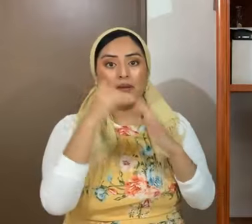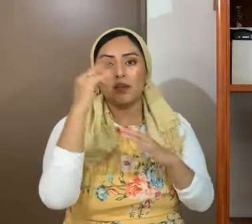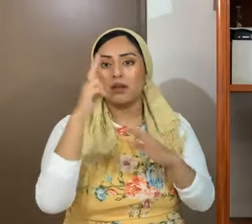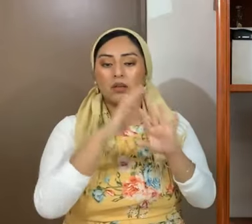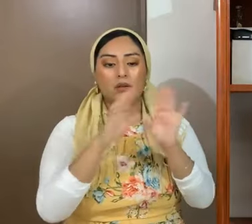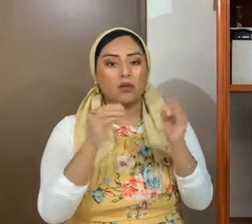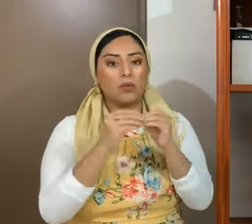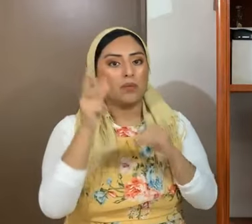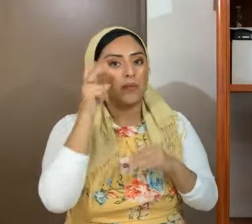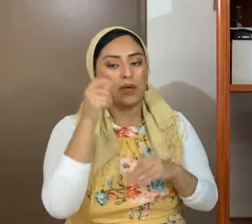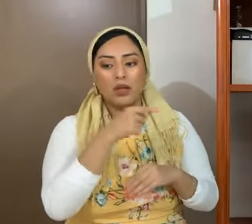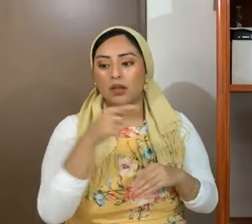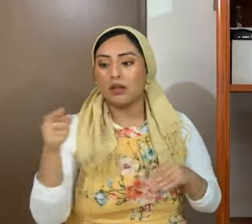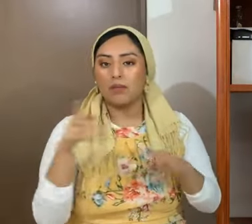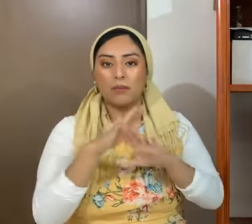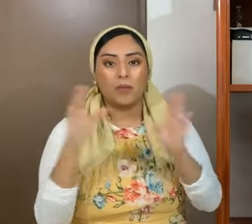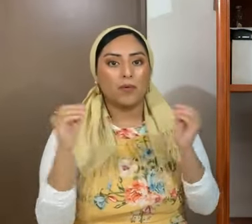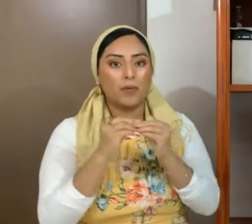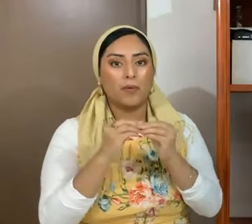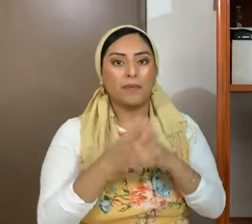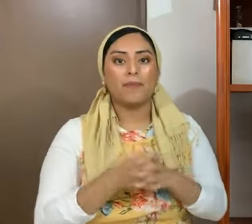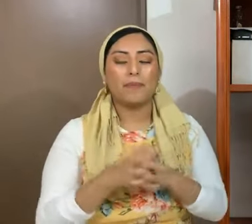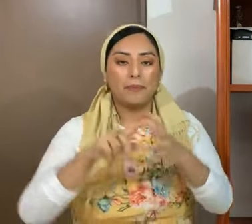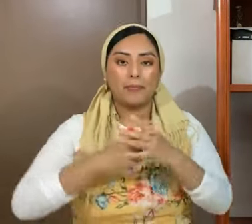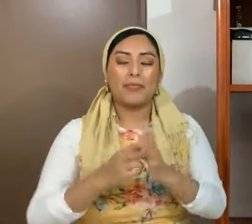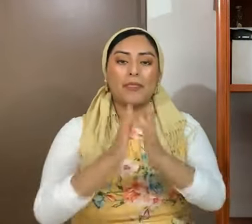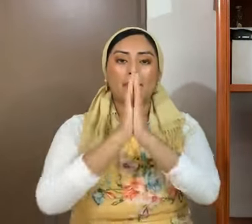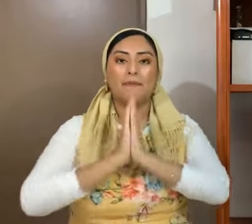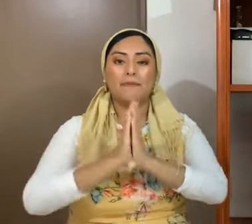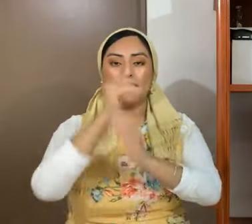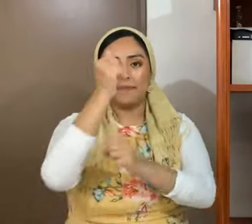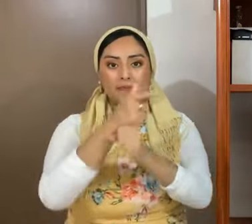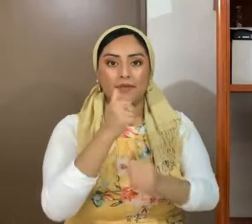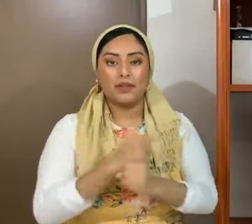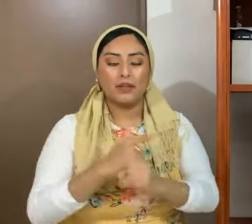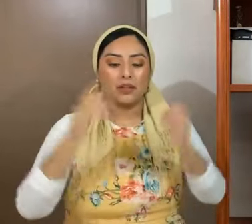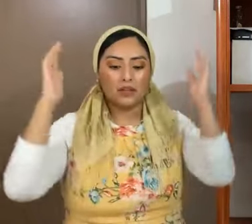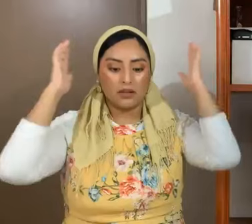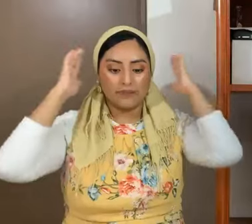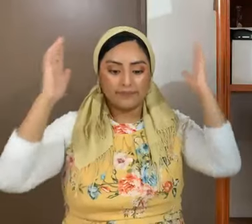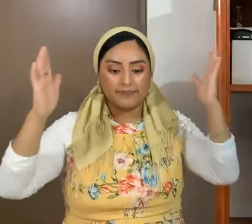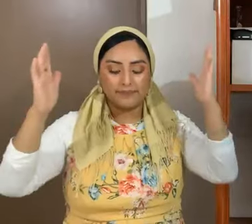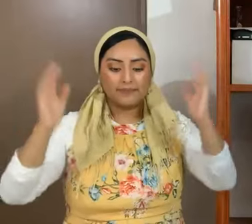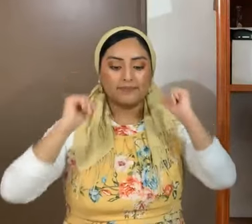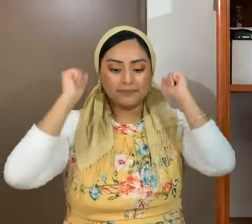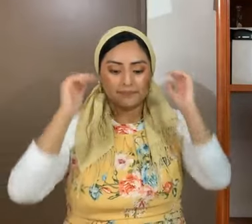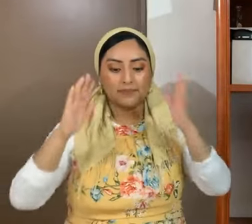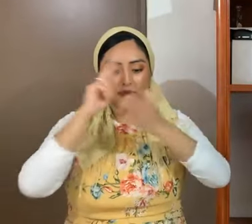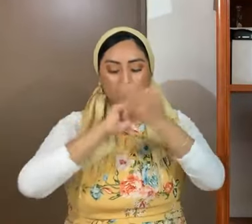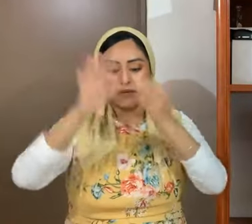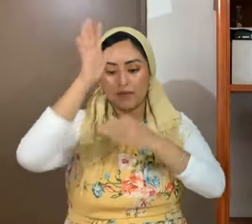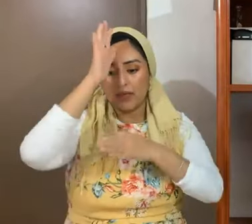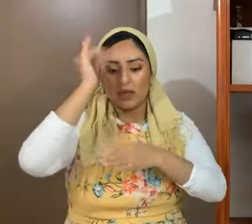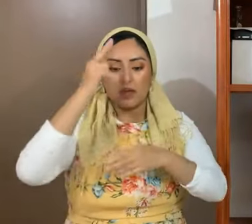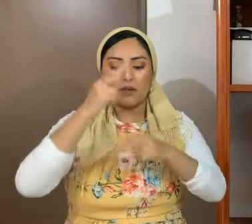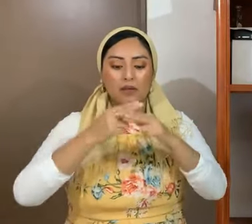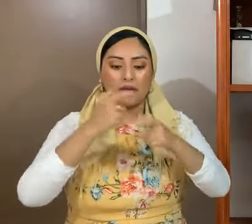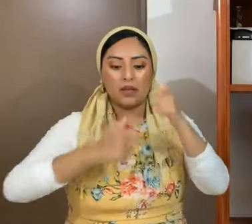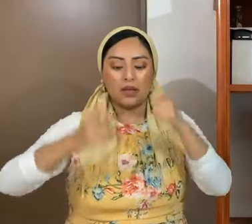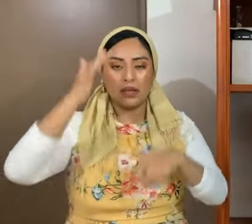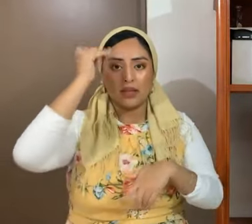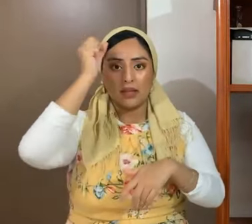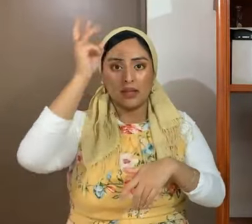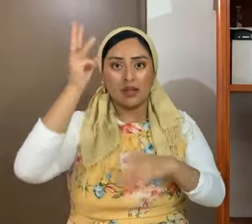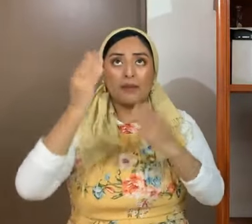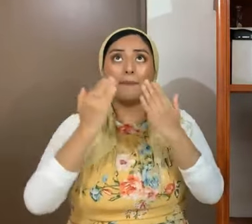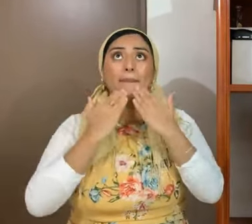no lo escucha. Ya no lo escucha. Hagamos una oración, amados Sahim. Padre amado Yahweh, en el nombre de nuestro Adón Yahshua HaMashiach, te